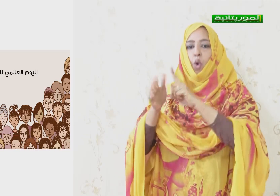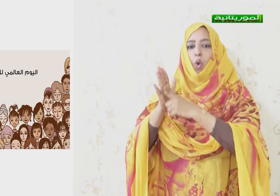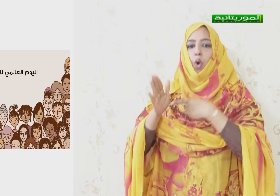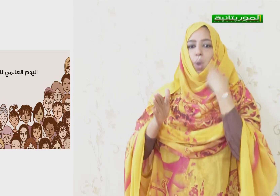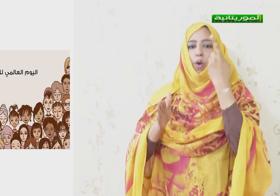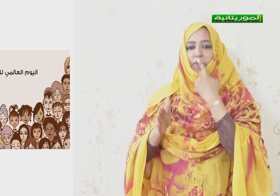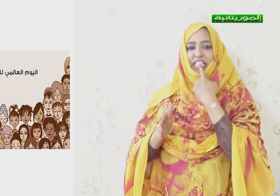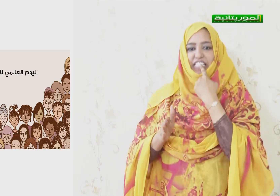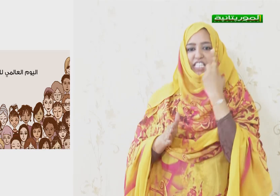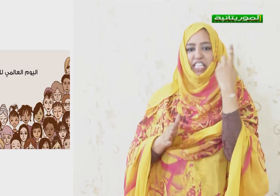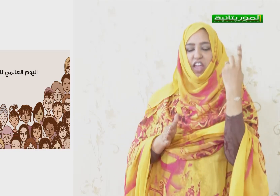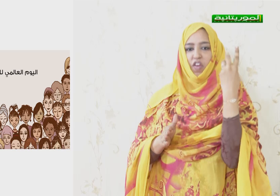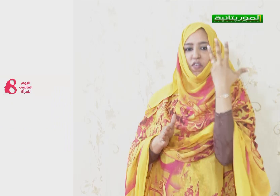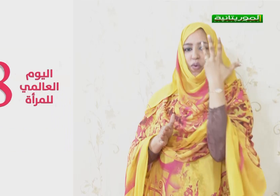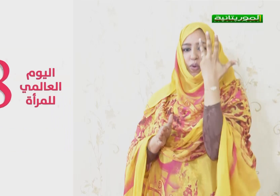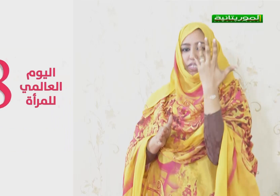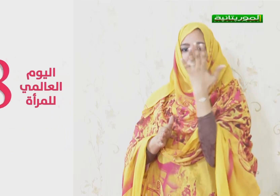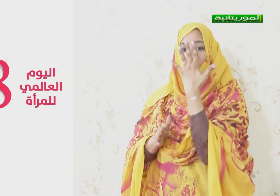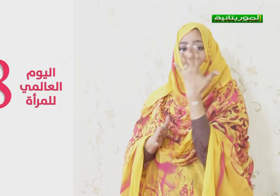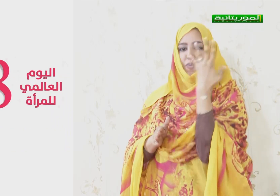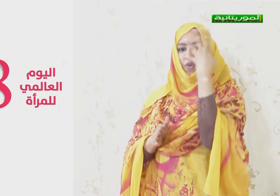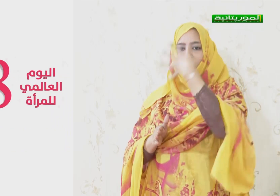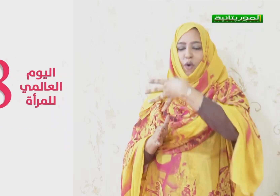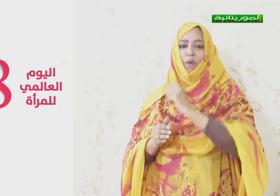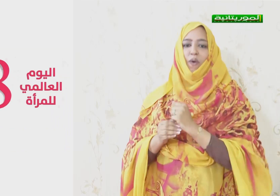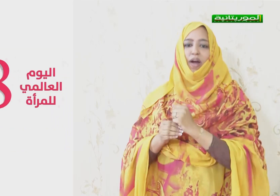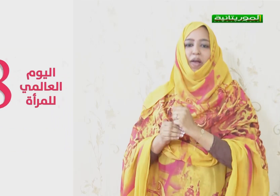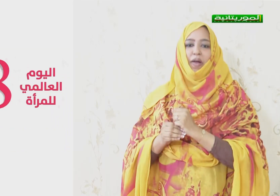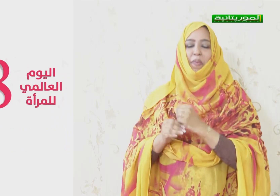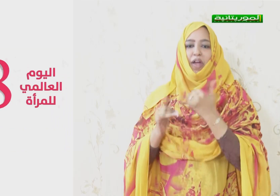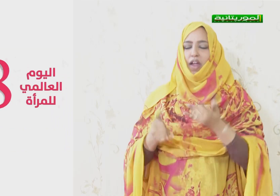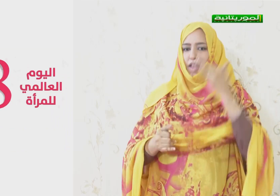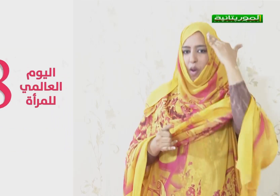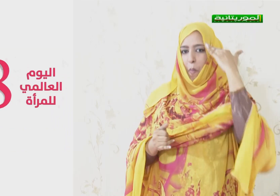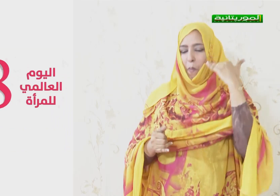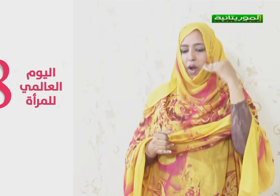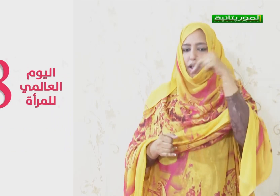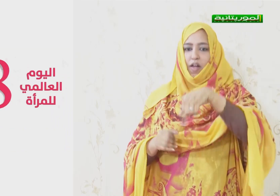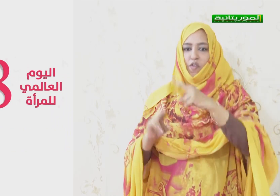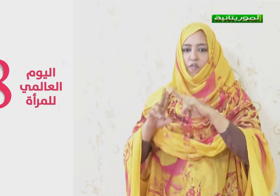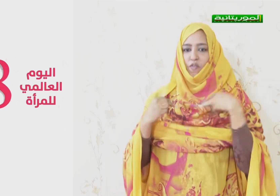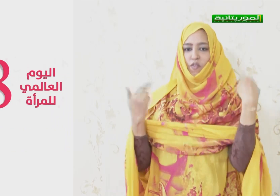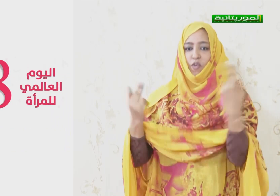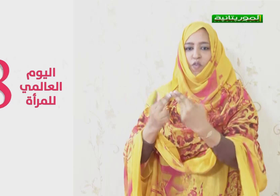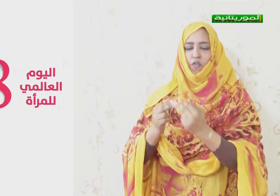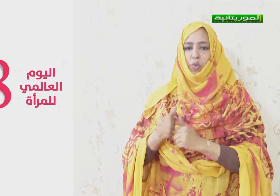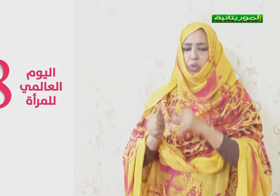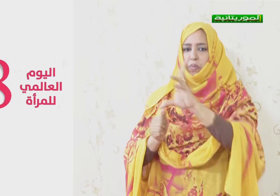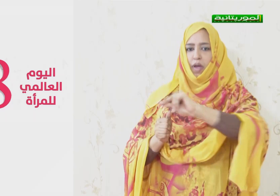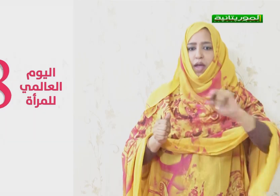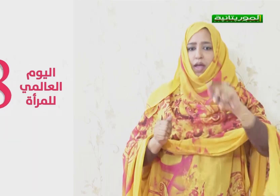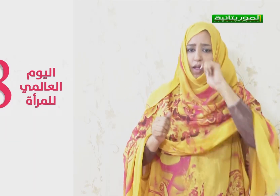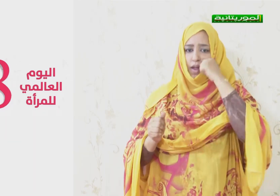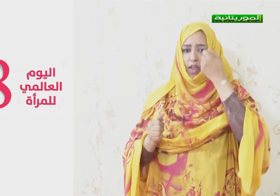1945. فالمرأة يحسب لها دورها الكبير في المجتمع، حالها حال الرجل، فقد شاركت عبر العصور